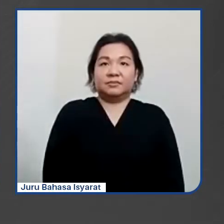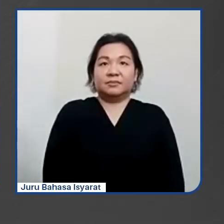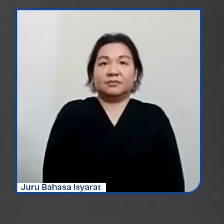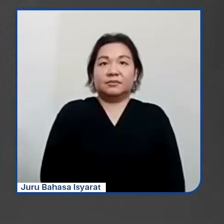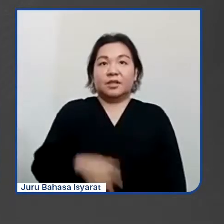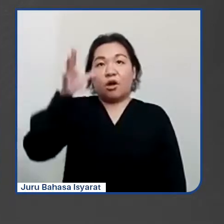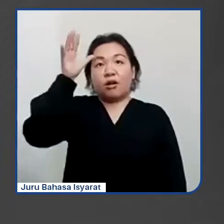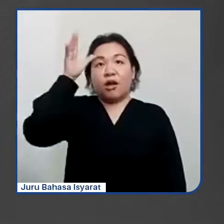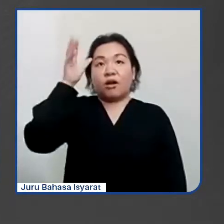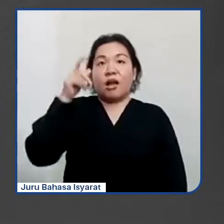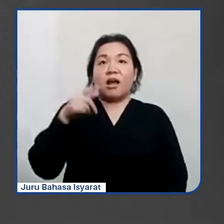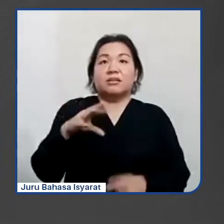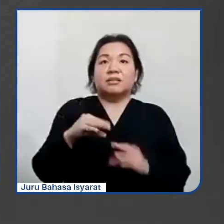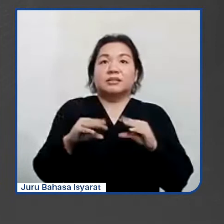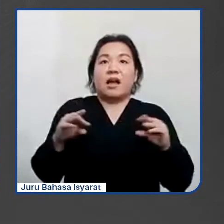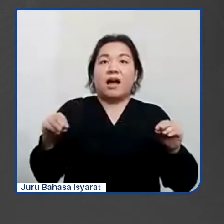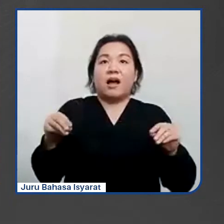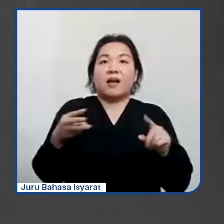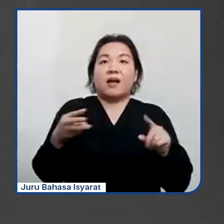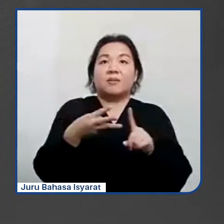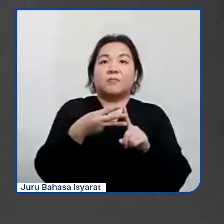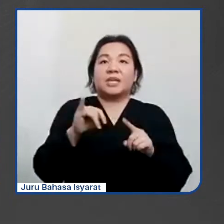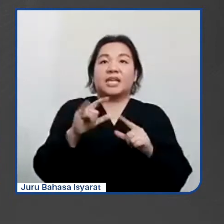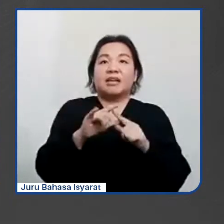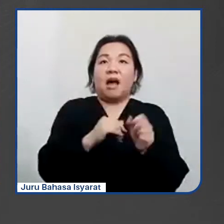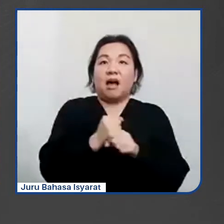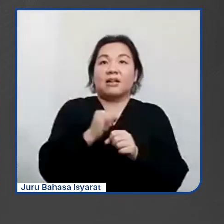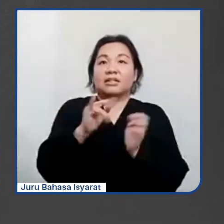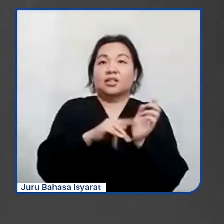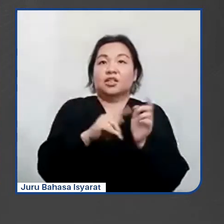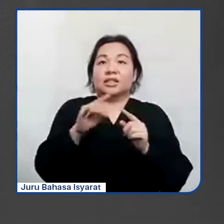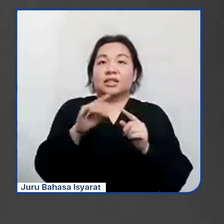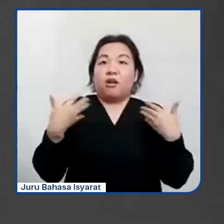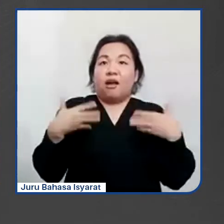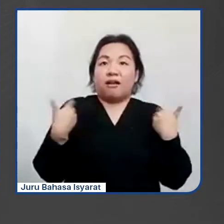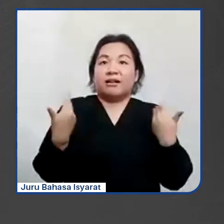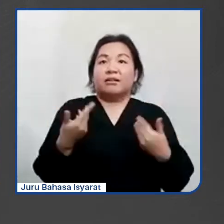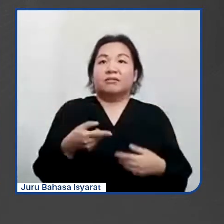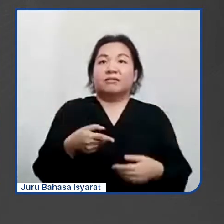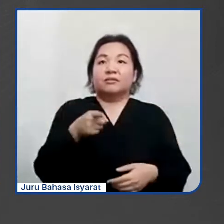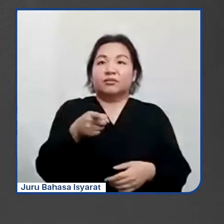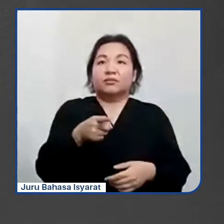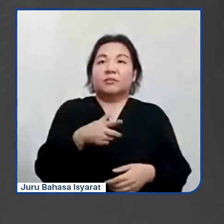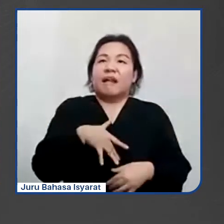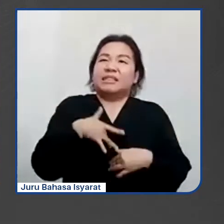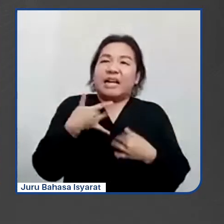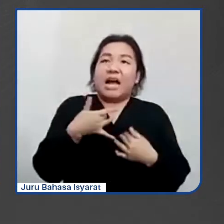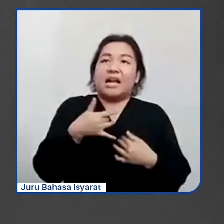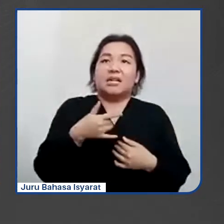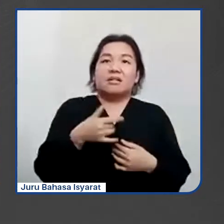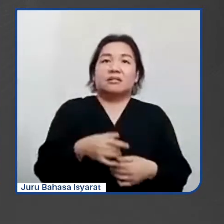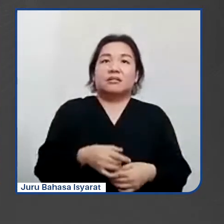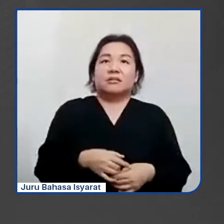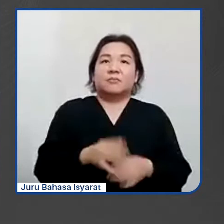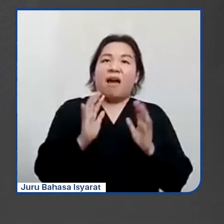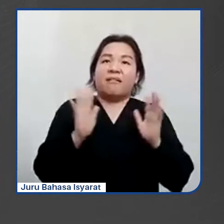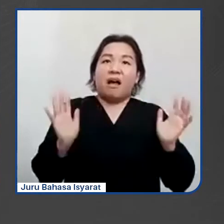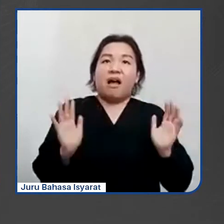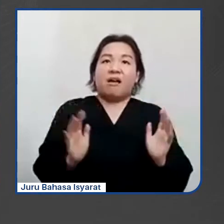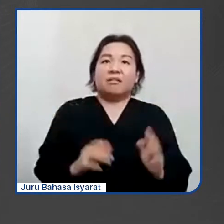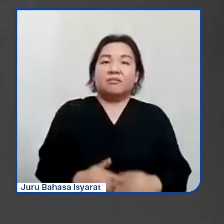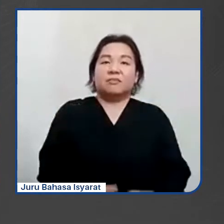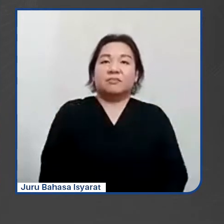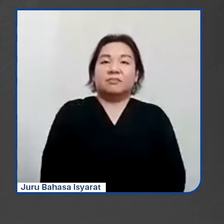bidang industri hiburan. Itu berasa banget. Jadi banyak banget